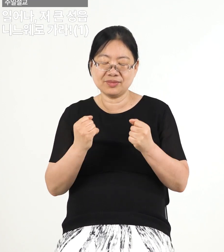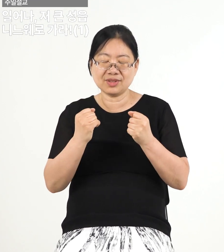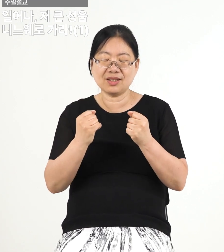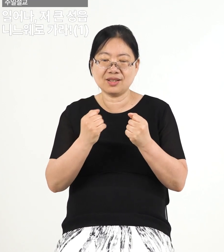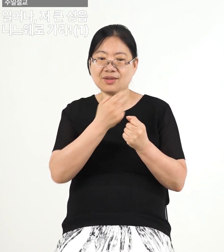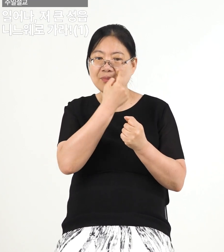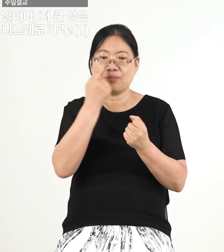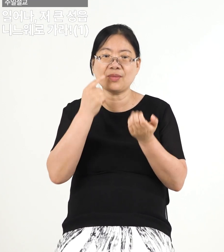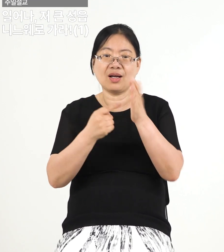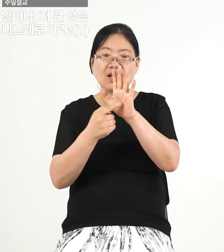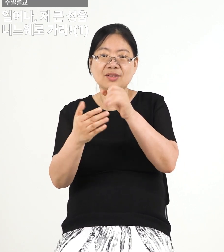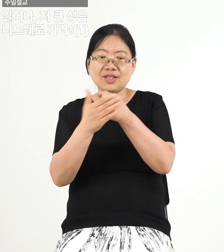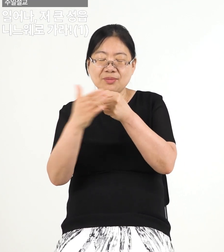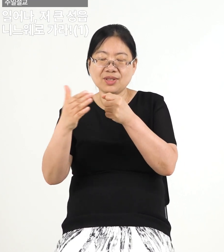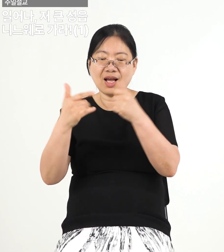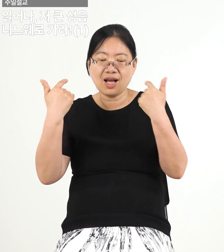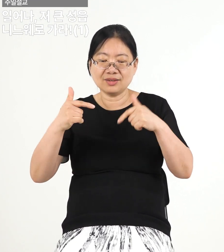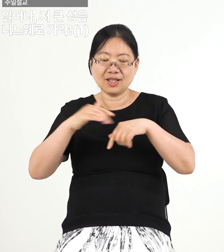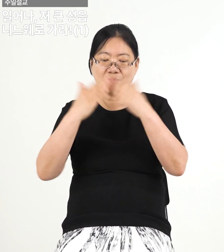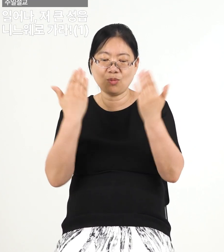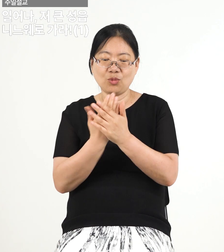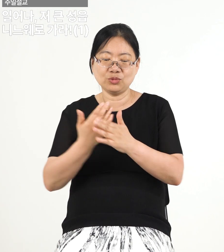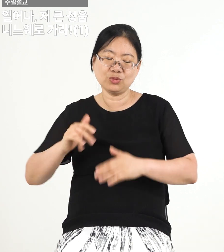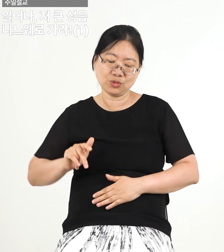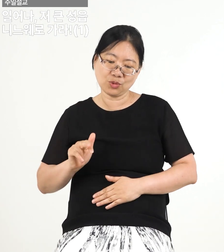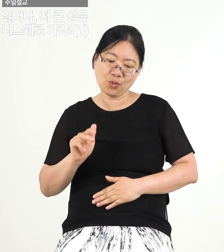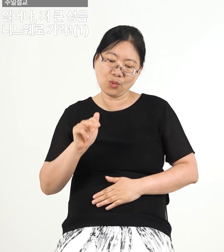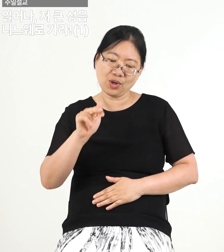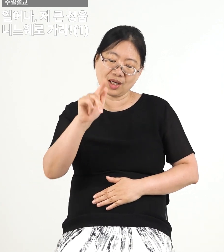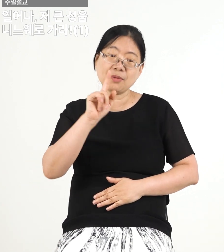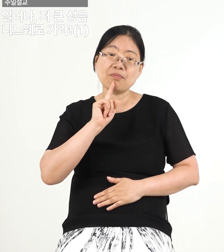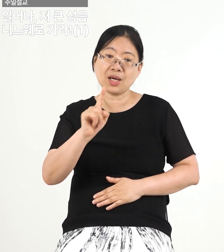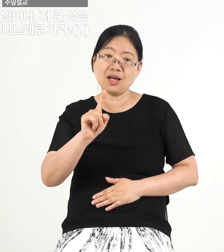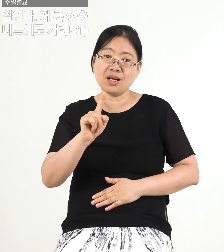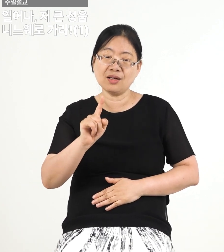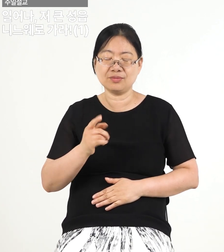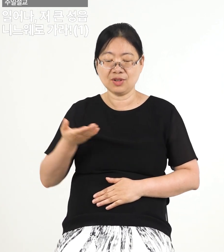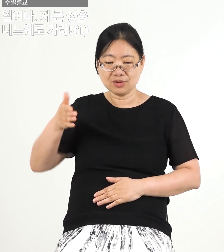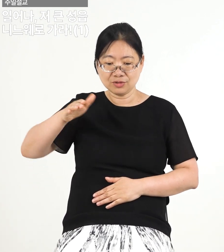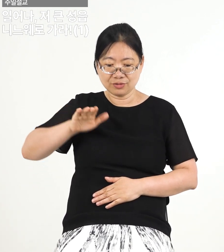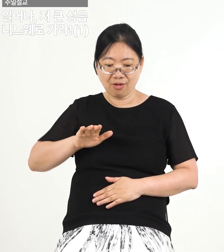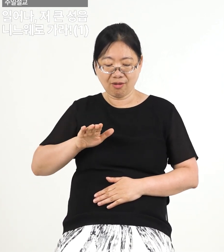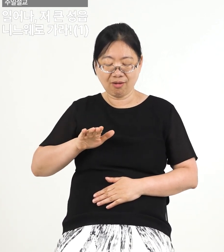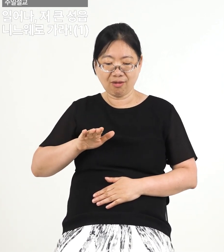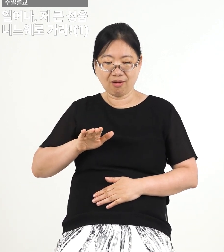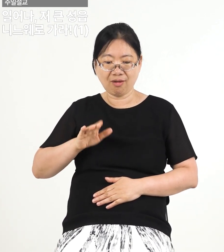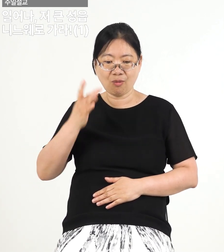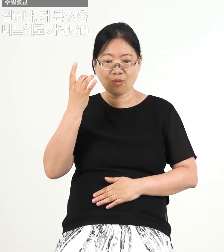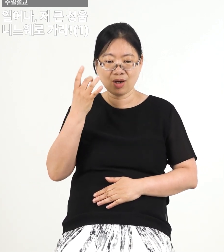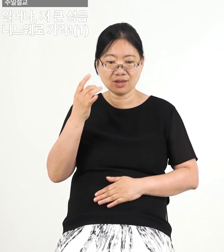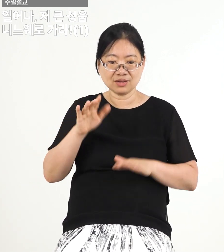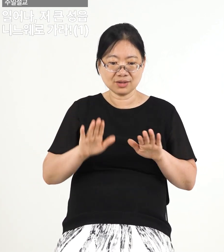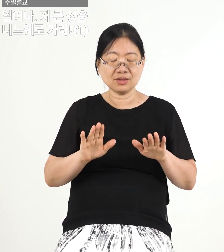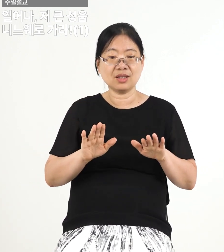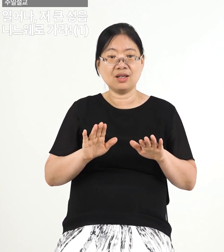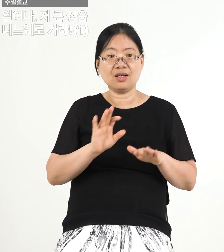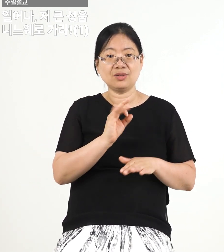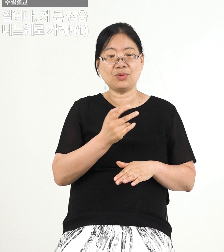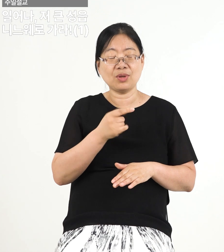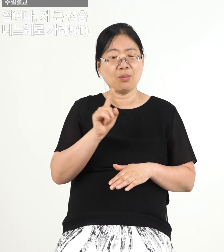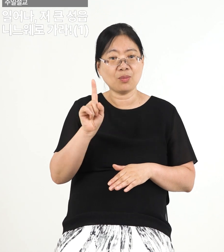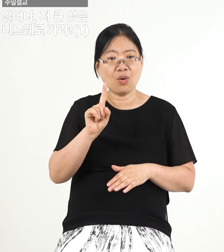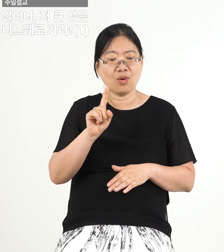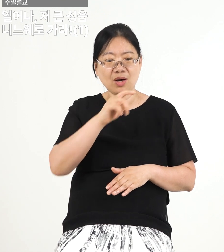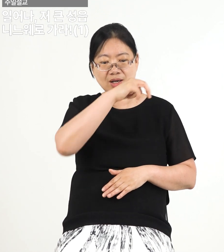때문에. 근데 여기는 원래 내려간다라고 번역을 해야 돼요. 내려간다. 그러면